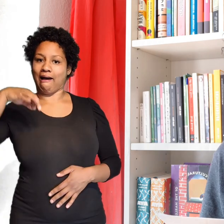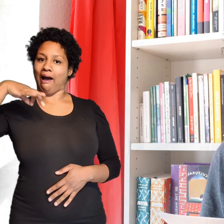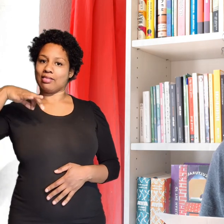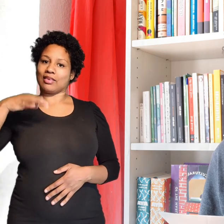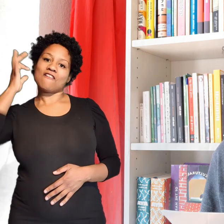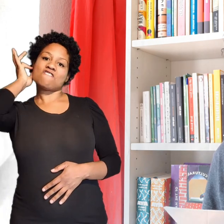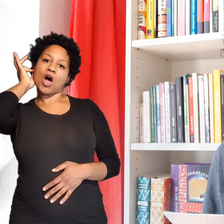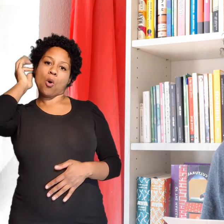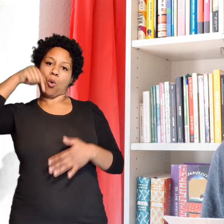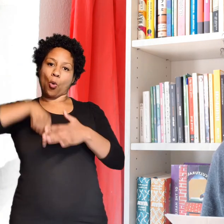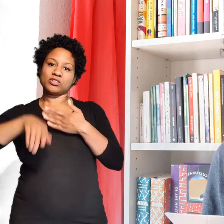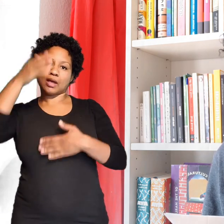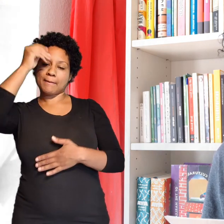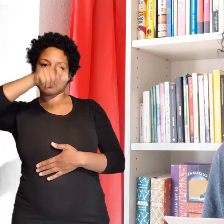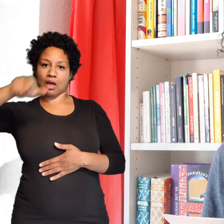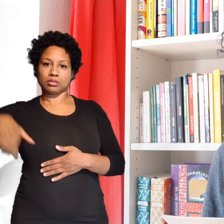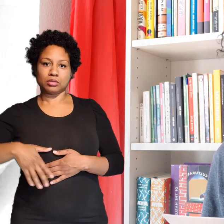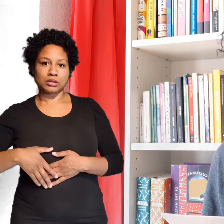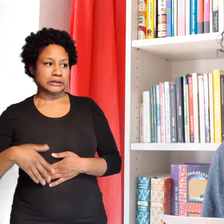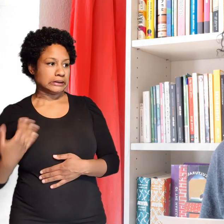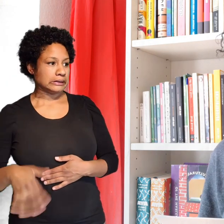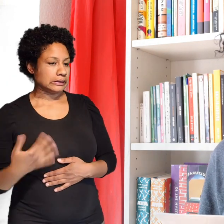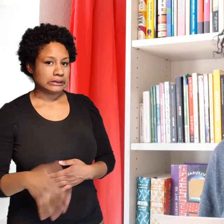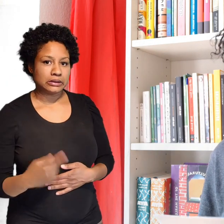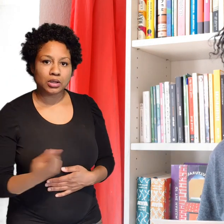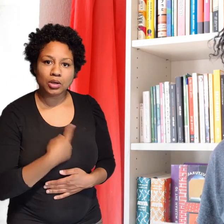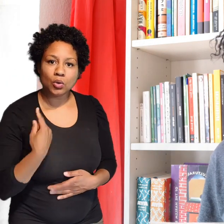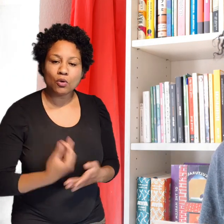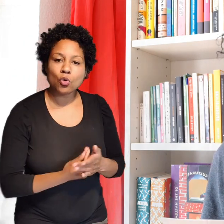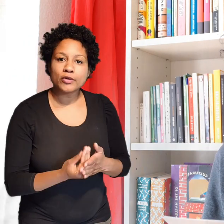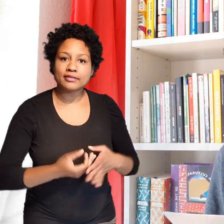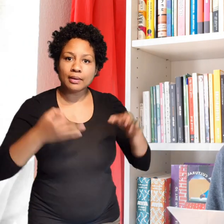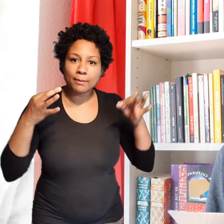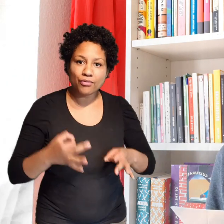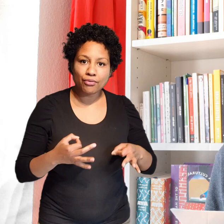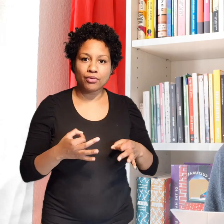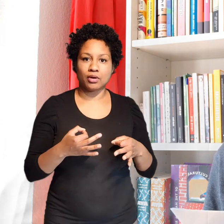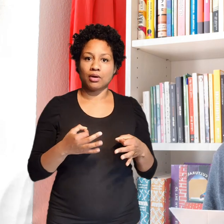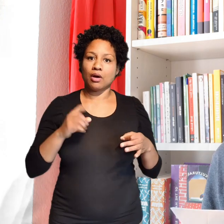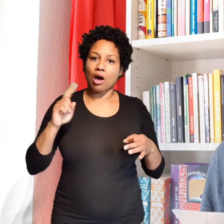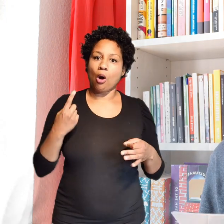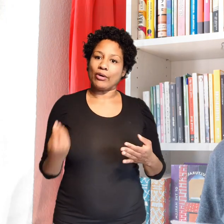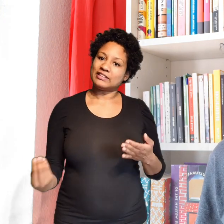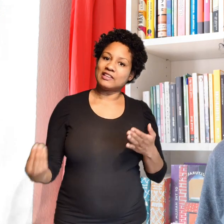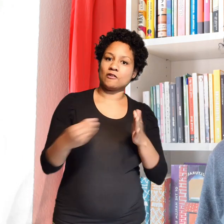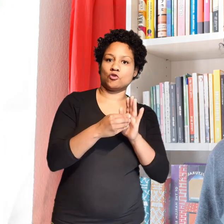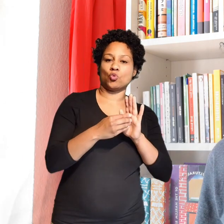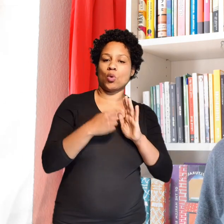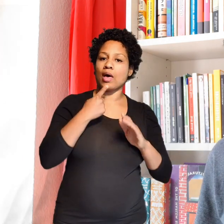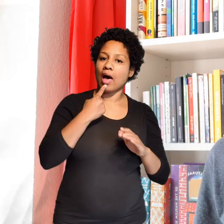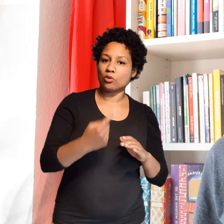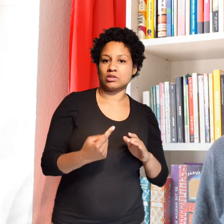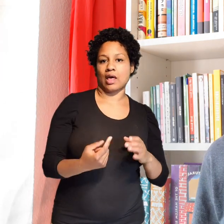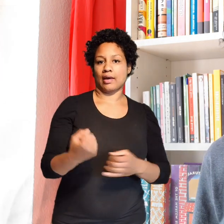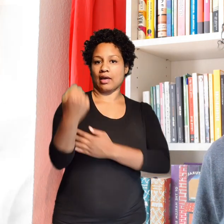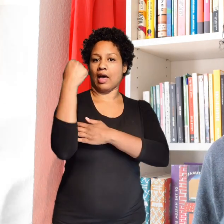Beispiel, bekommt unsere Kunst eine zusätzliche Aussagekraft, um nicht zu sagen,